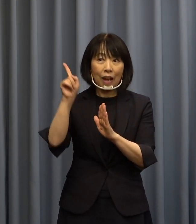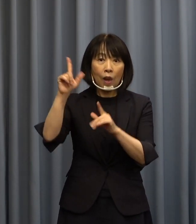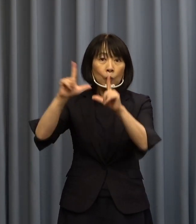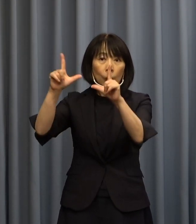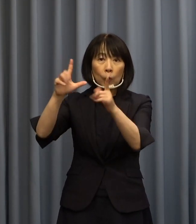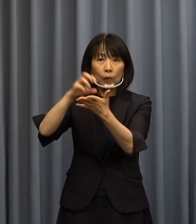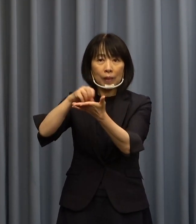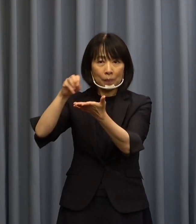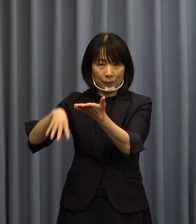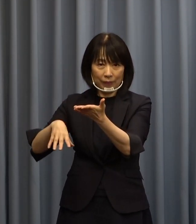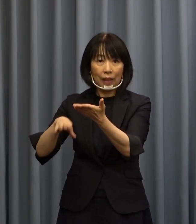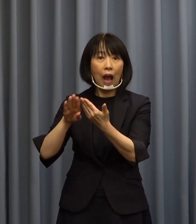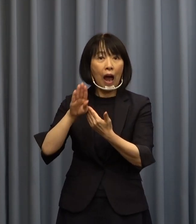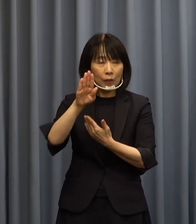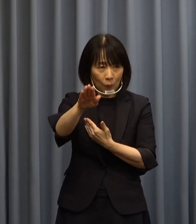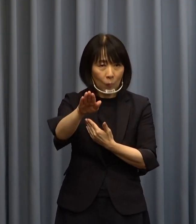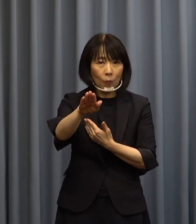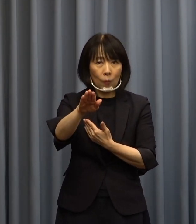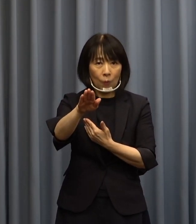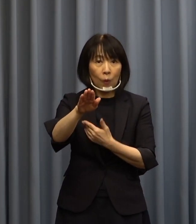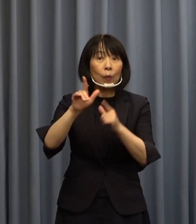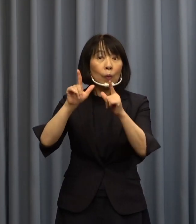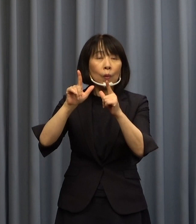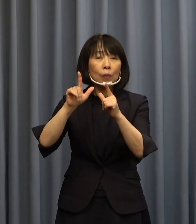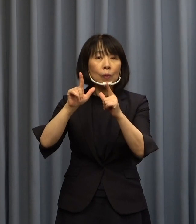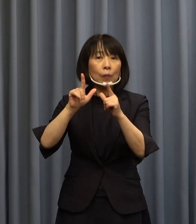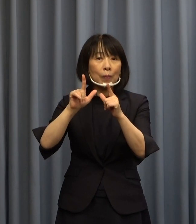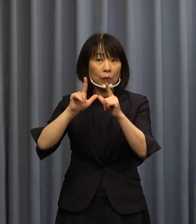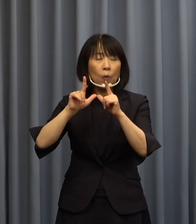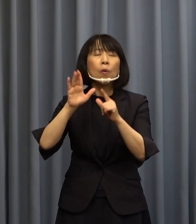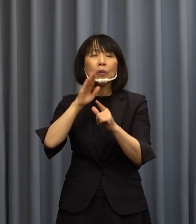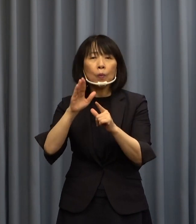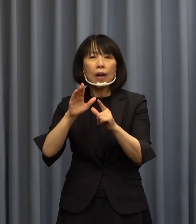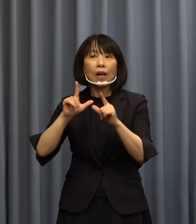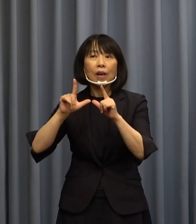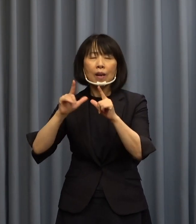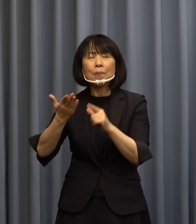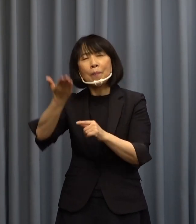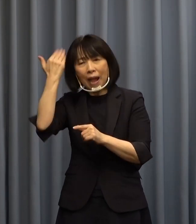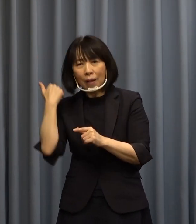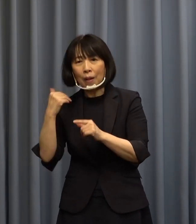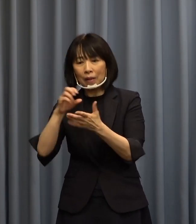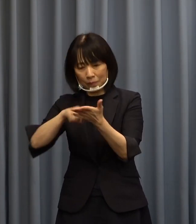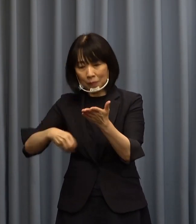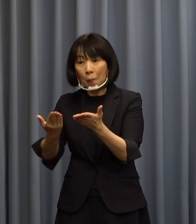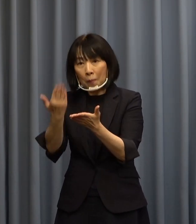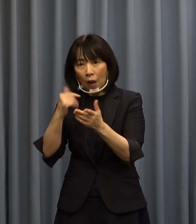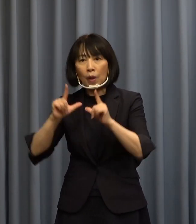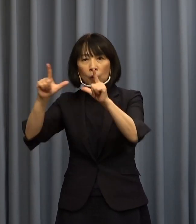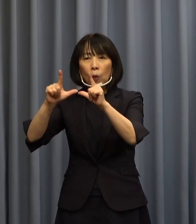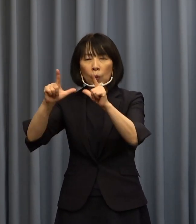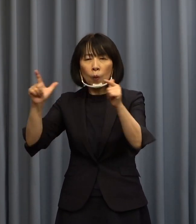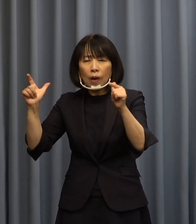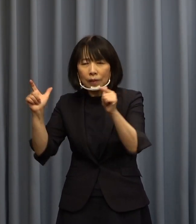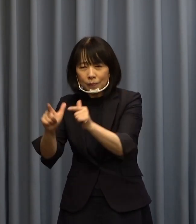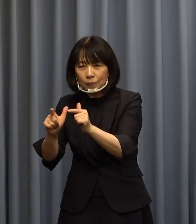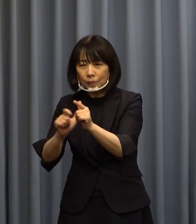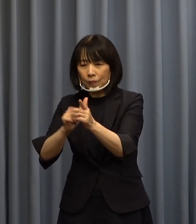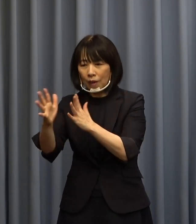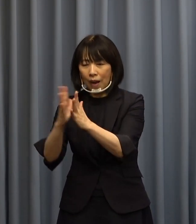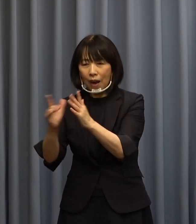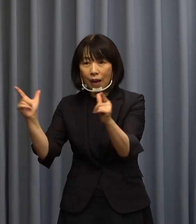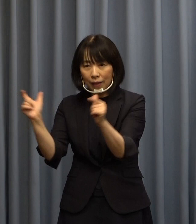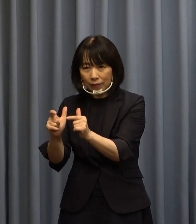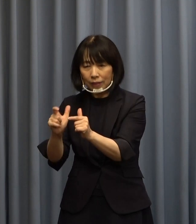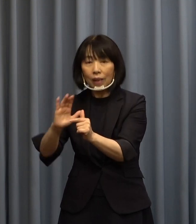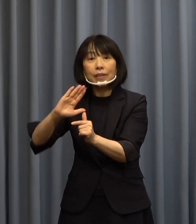に実はそれまで東京の人出なんかガクッと下がっていたんですが緊急事態宣言の解除の特にゴールデンウ